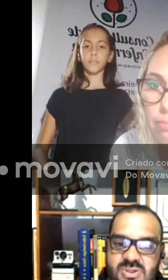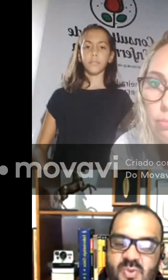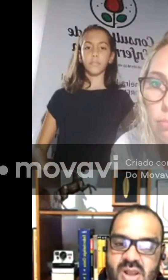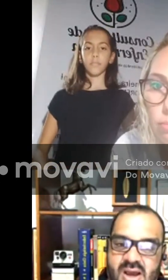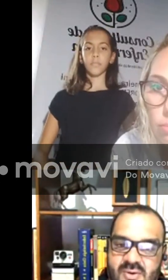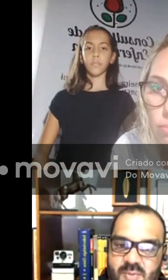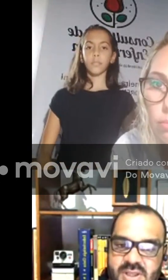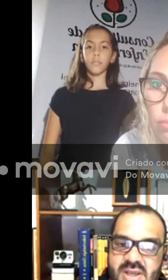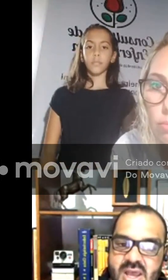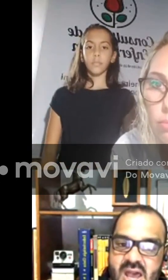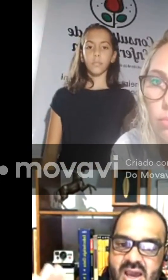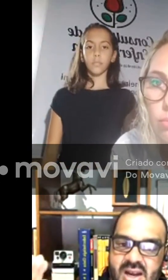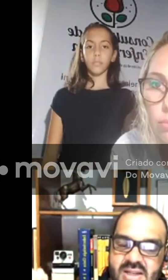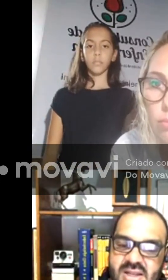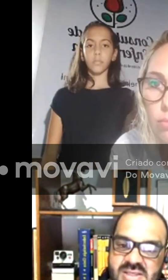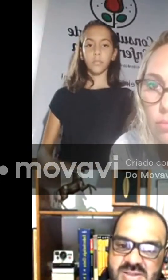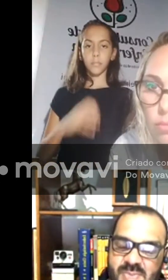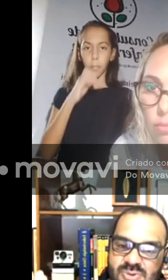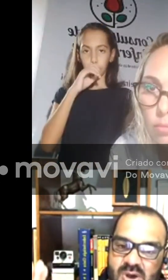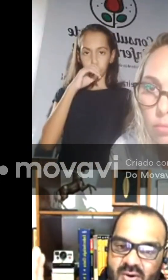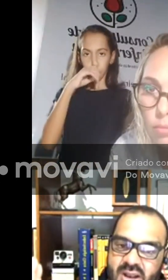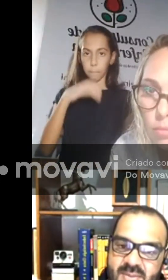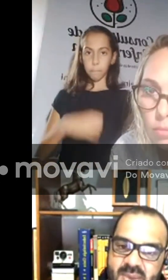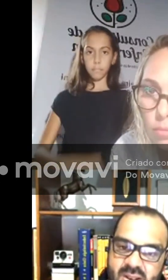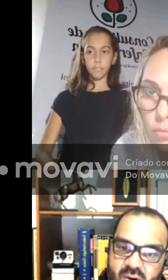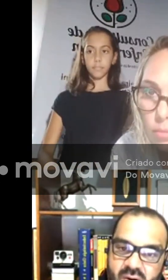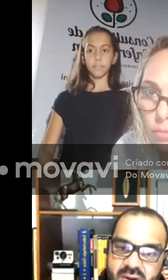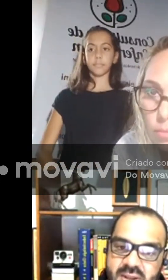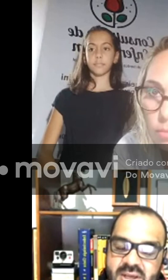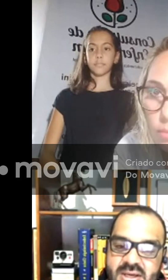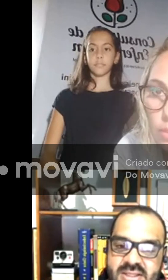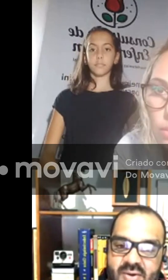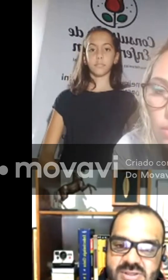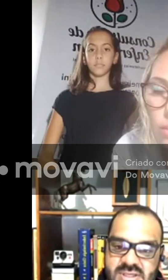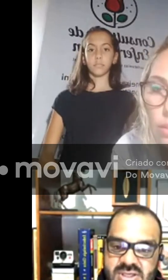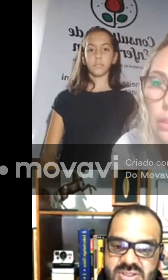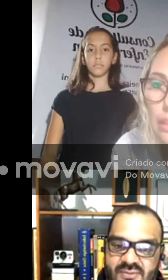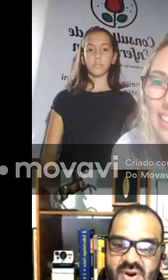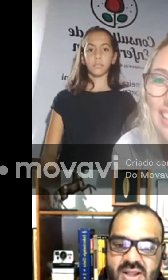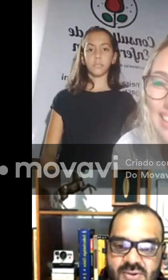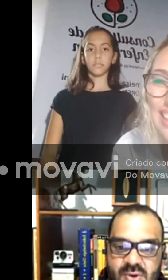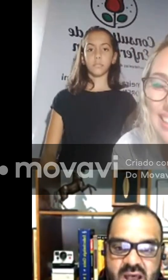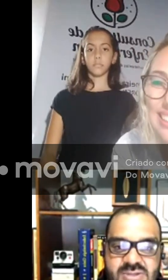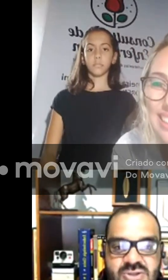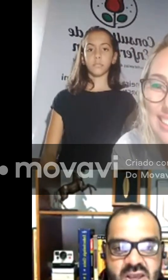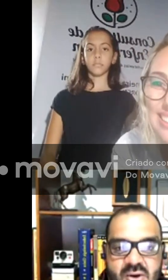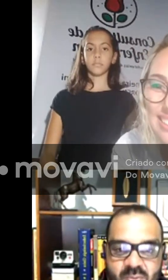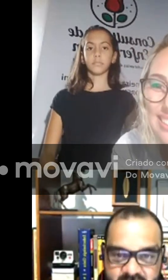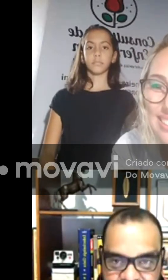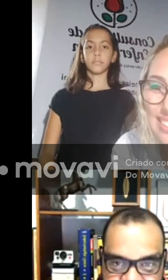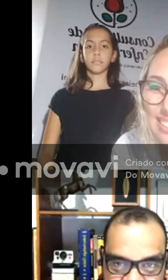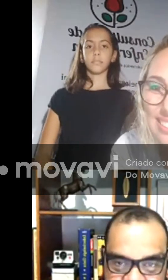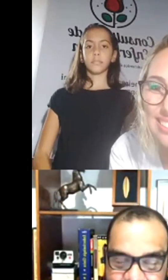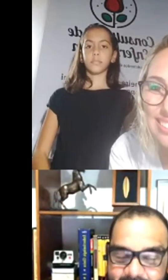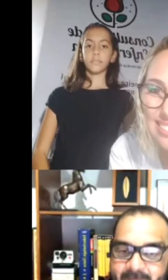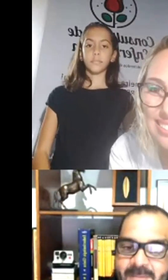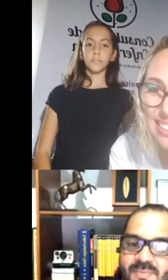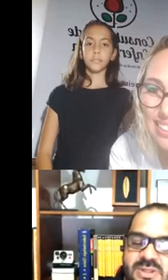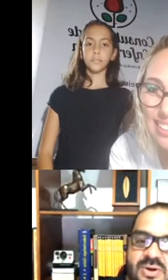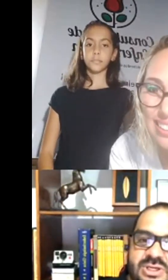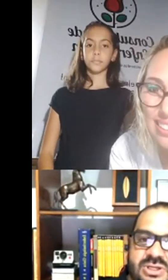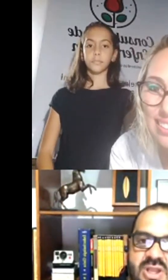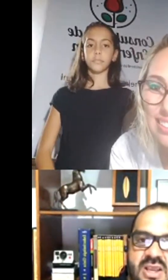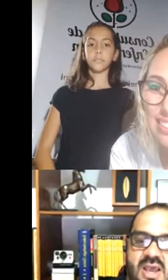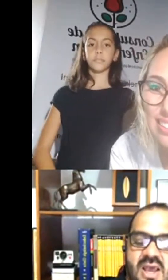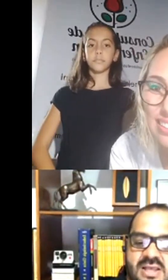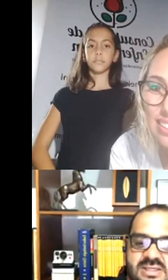para estimular a comida. A grelina, nesse pessoal, ele é menor. Então, assim, a gente está falando no caso de obesos, né? Então,